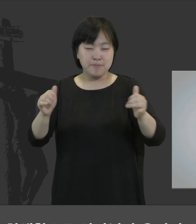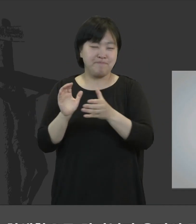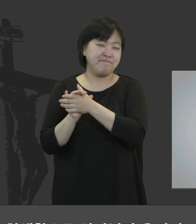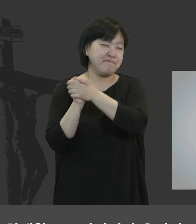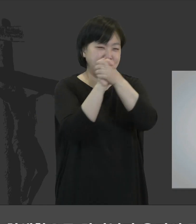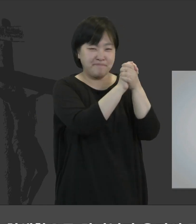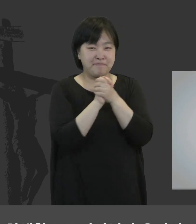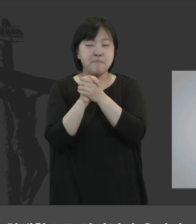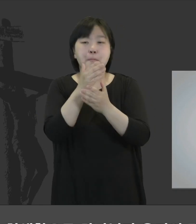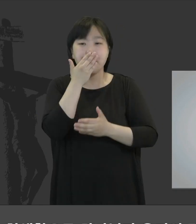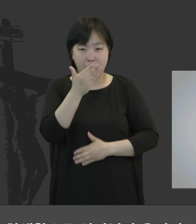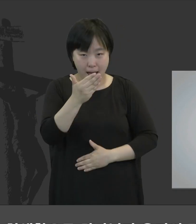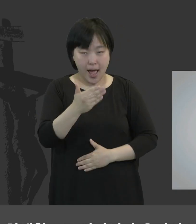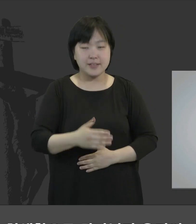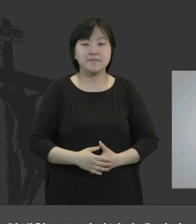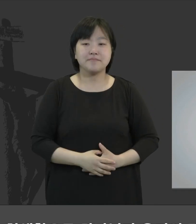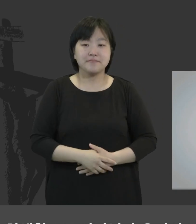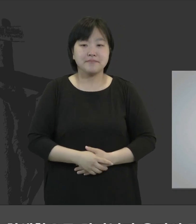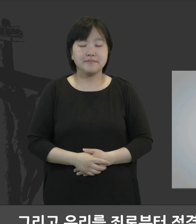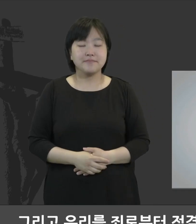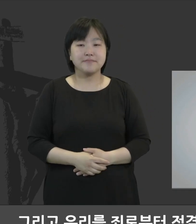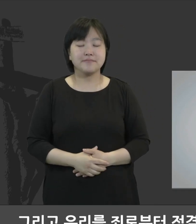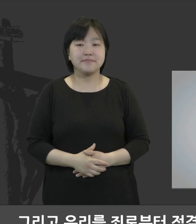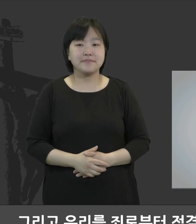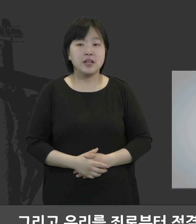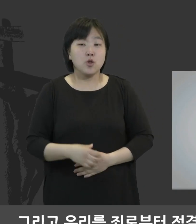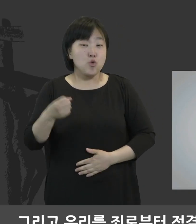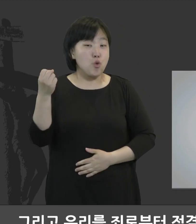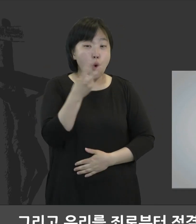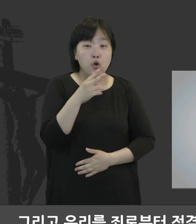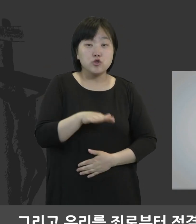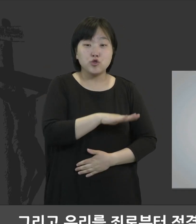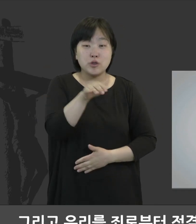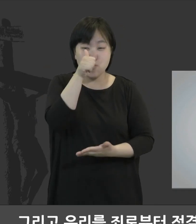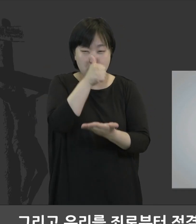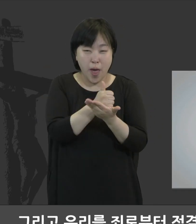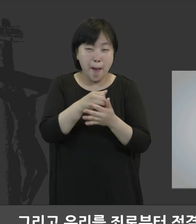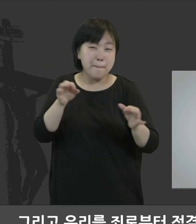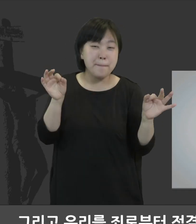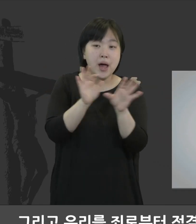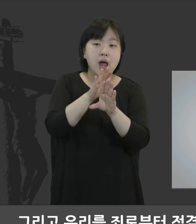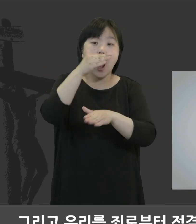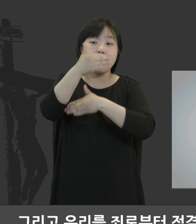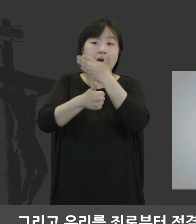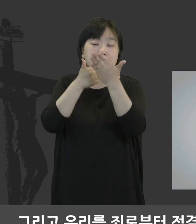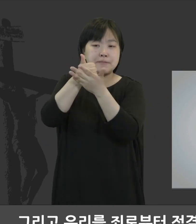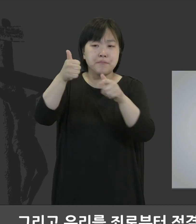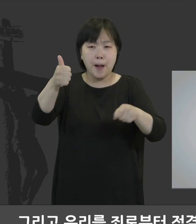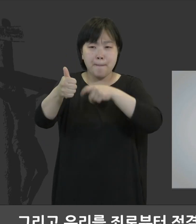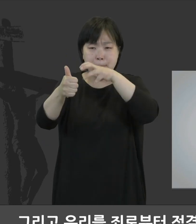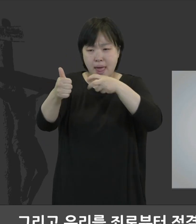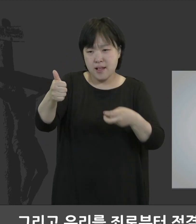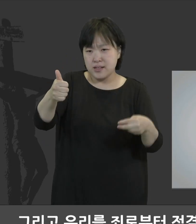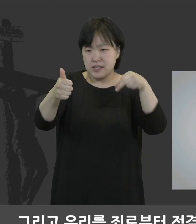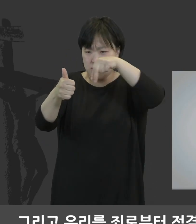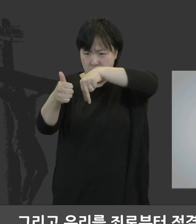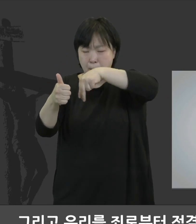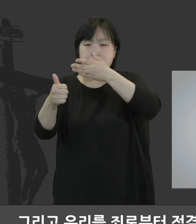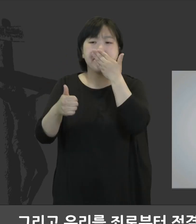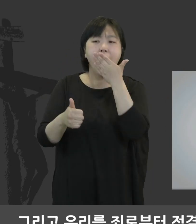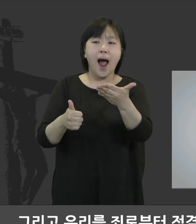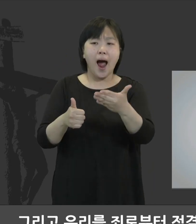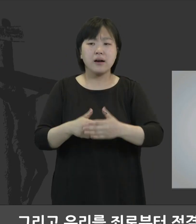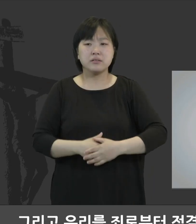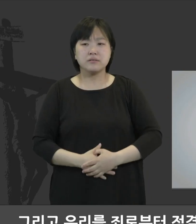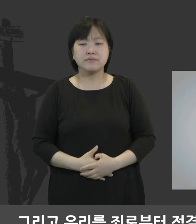관계를 화목하게 하셨습니다. 그리고 우리를 죄로부터 정결히 하셔서 우리가 여호와의 임재 앞에